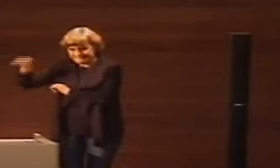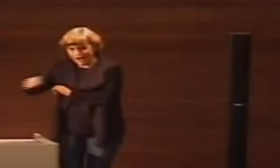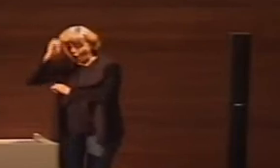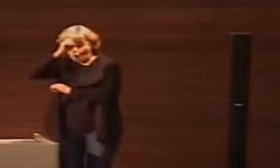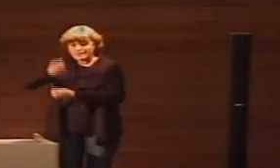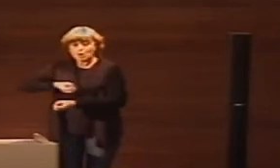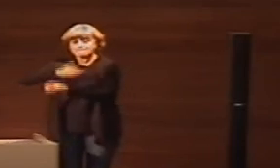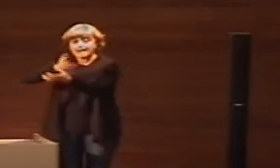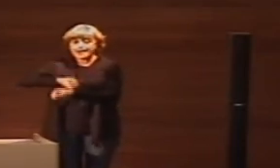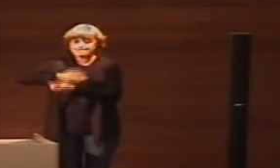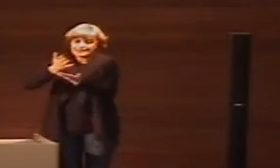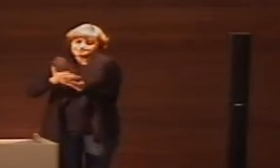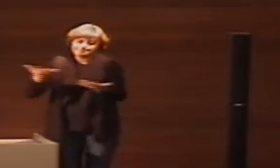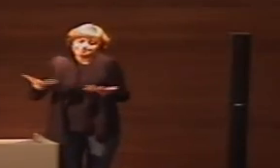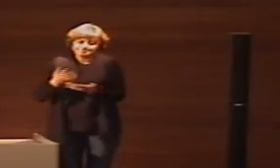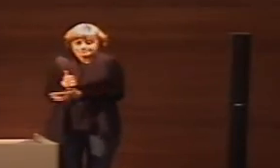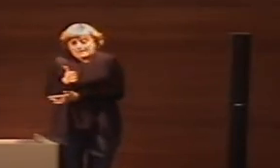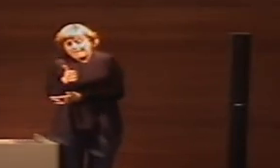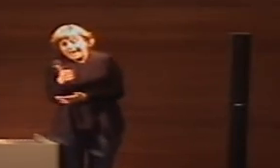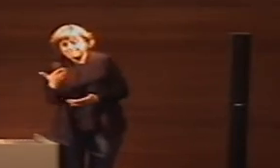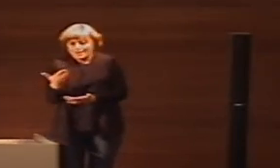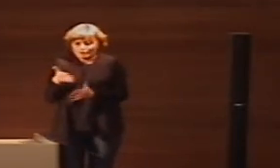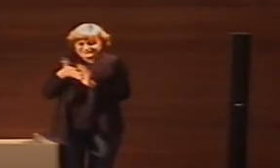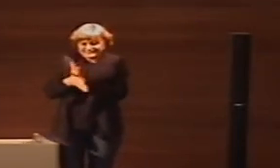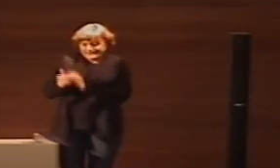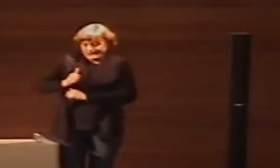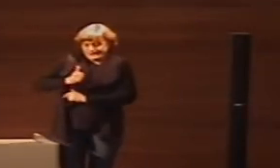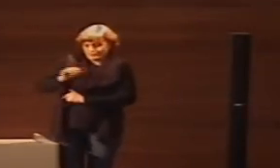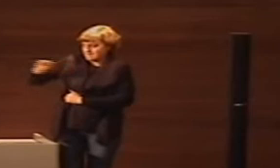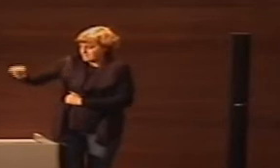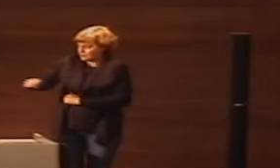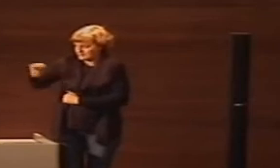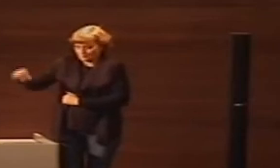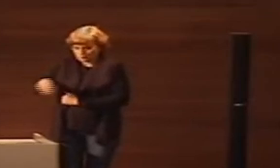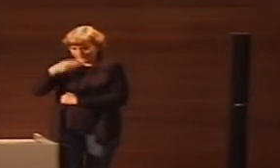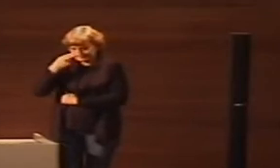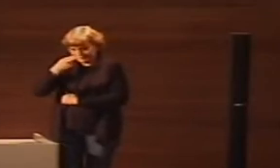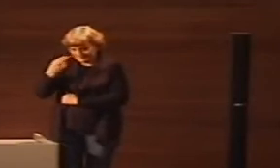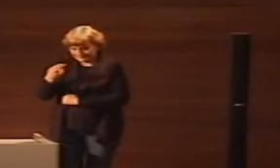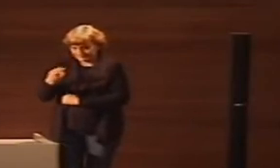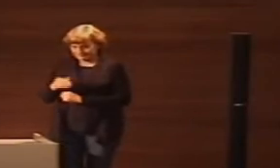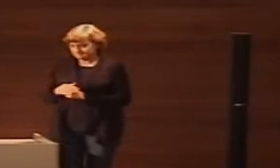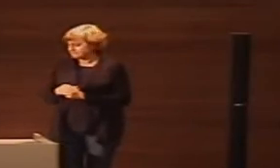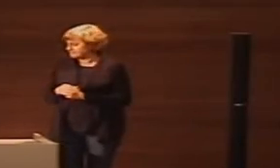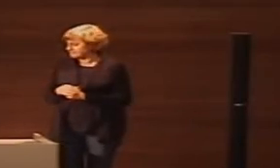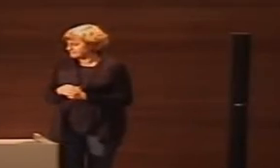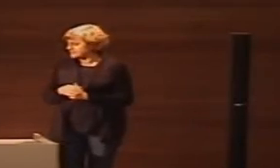foros. Pero bueno, en fin, es virtud del contestar, pero es interesante aprovechar para preguguntar cosas en concreto.